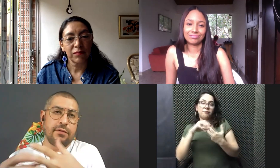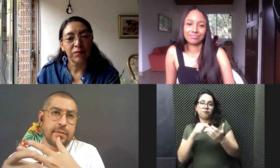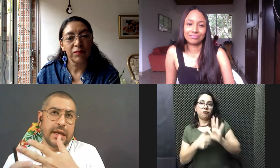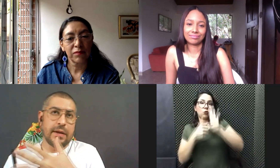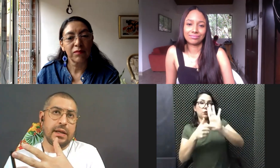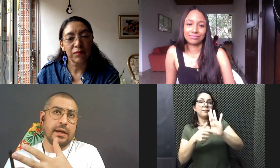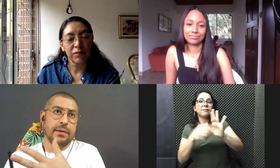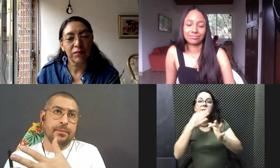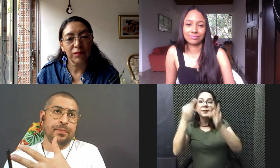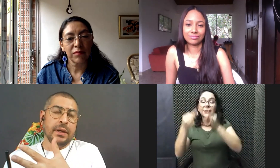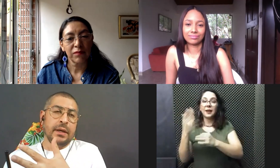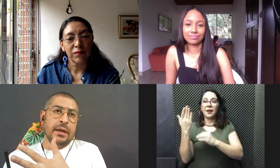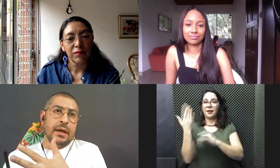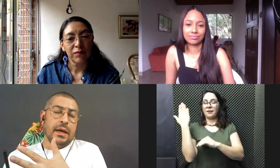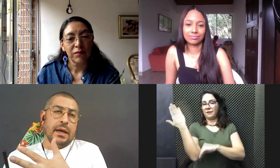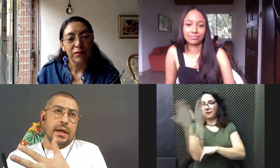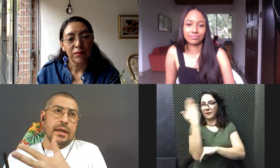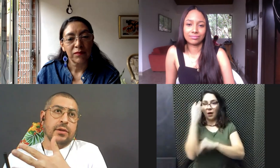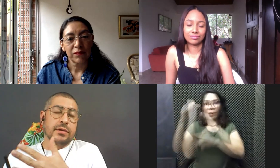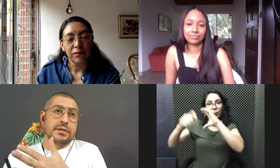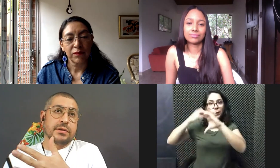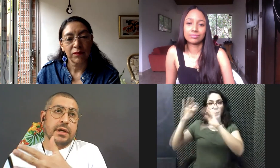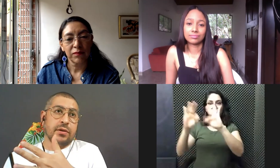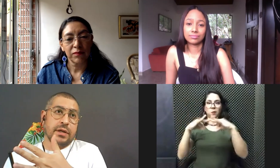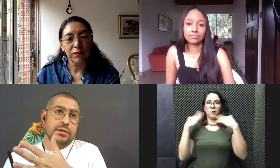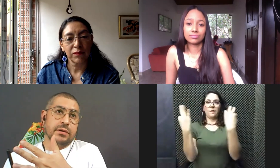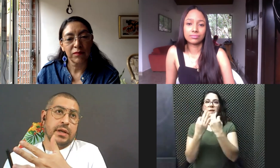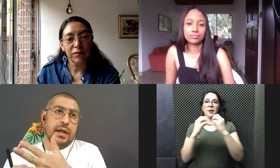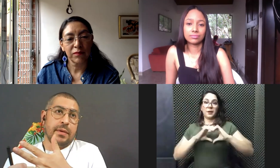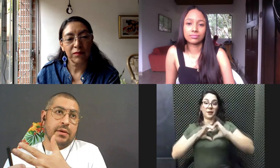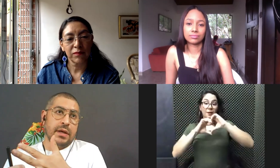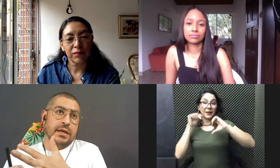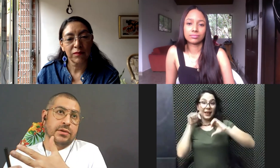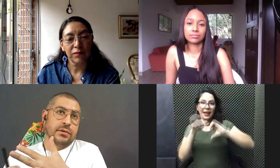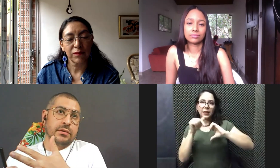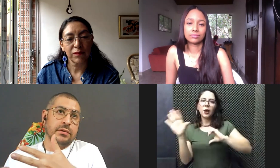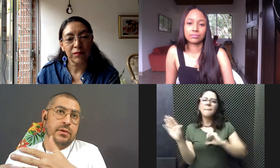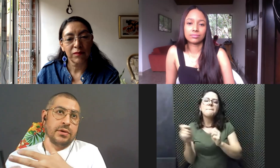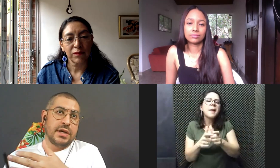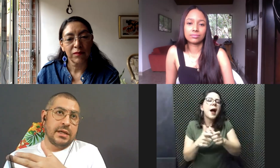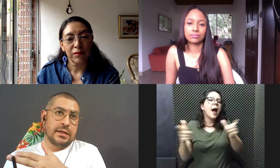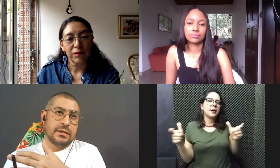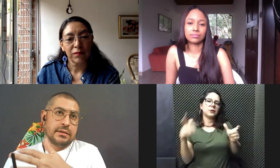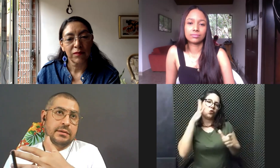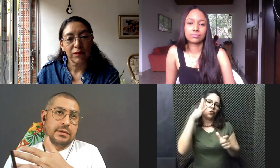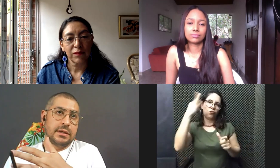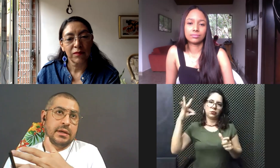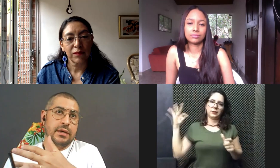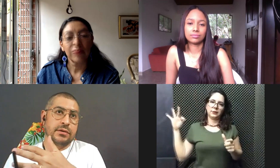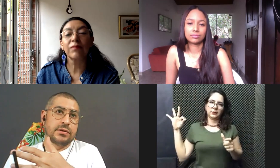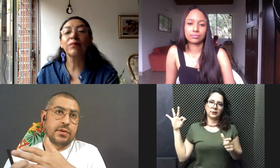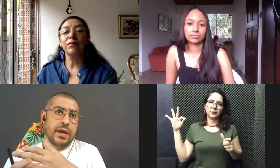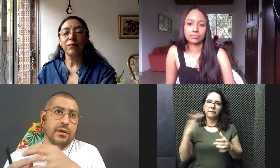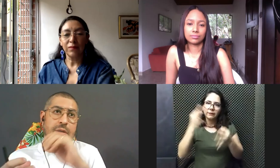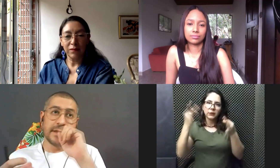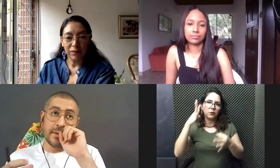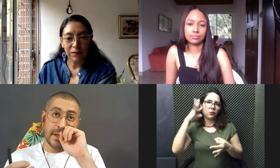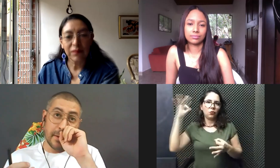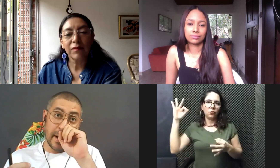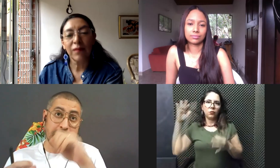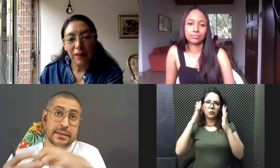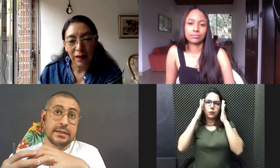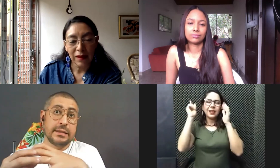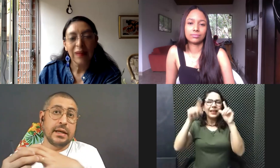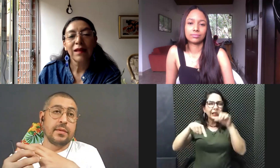película de la familia Bélier, todos estos actores, la mayoría son oyentes, ¿sí? Ellos estuvieron